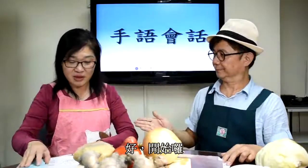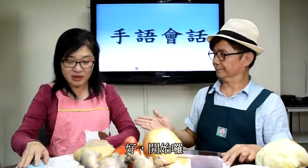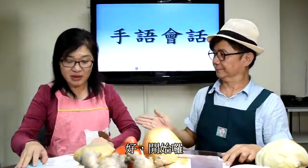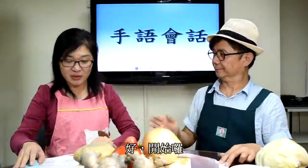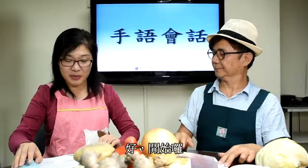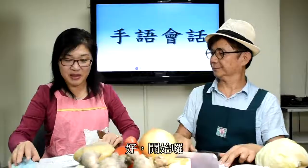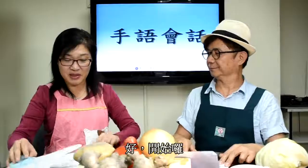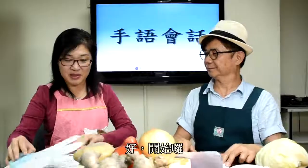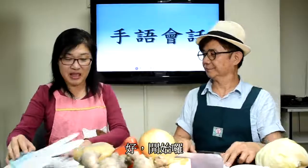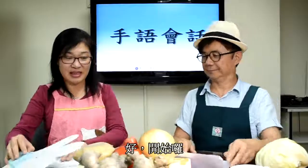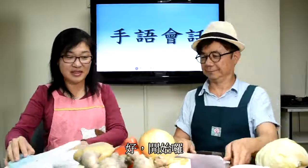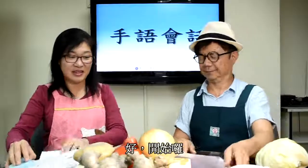我们开始哦。